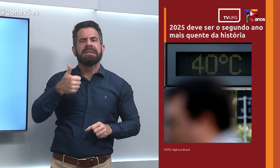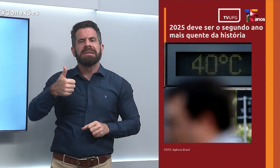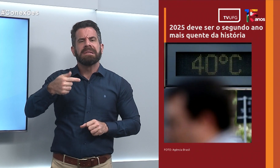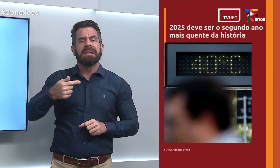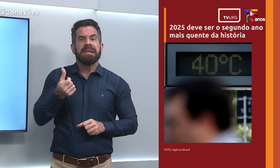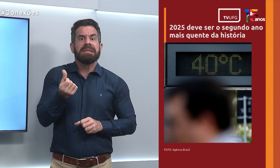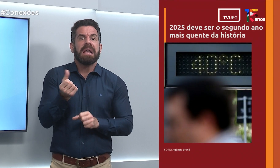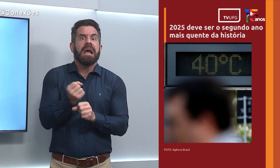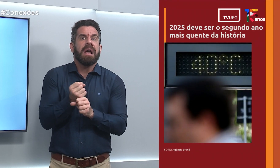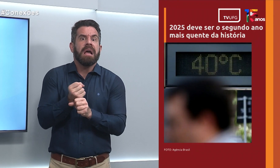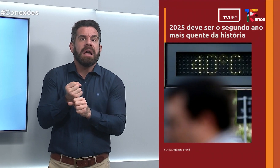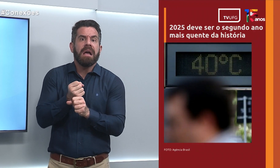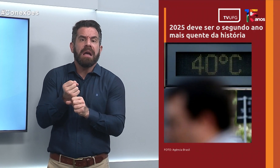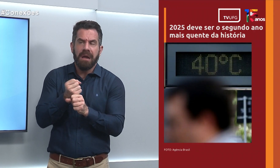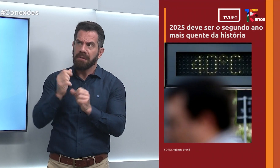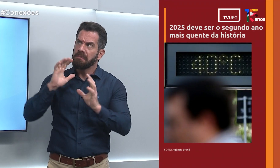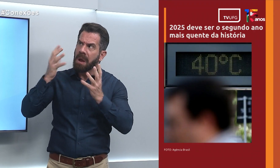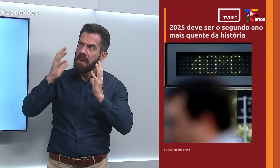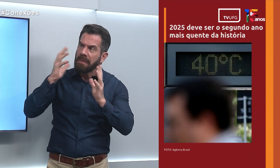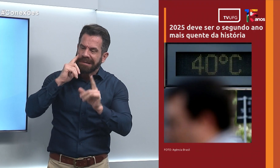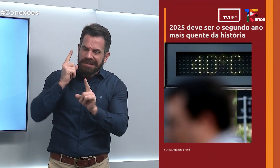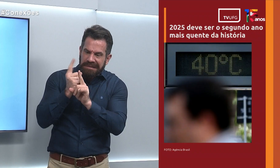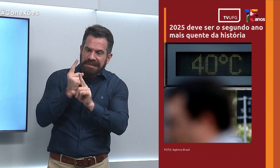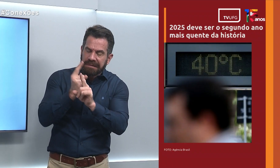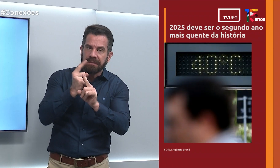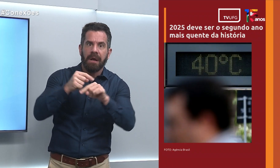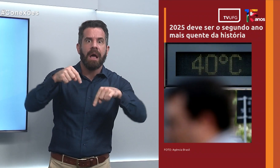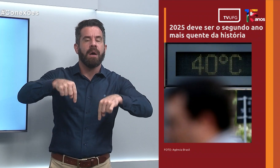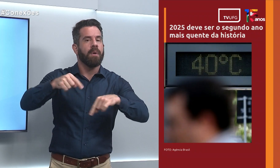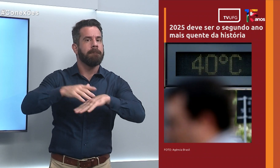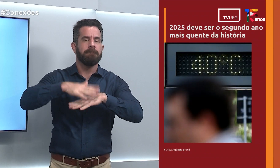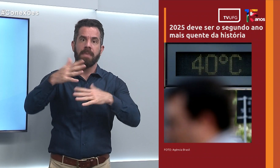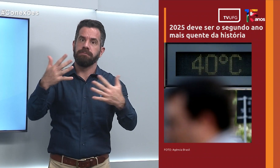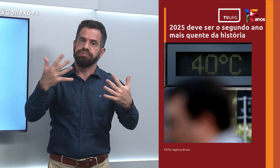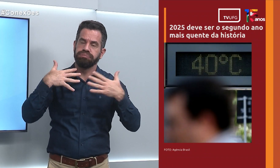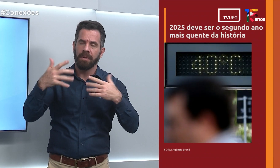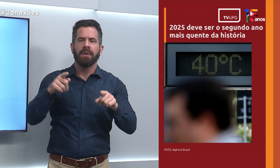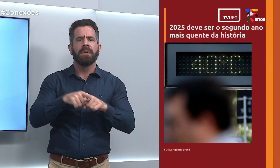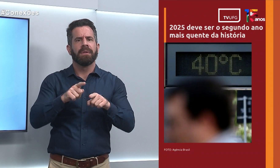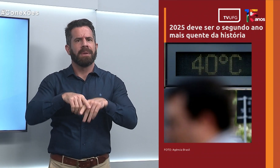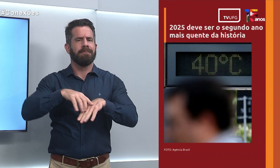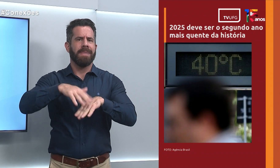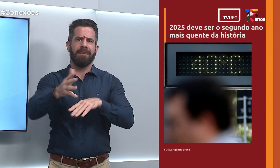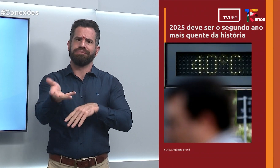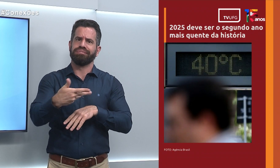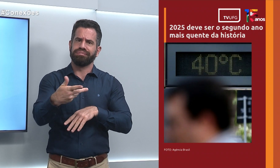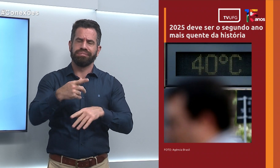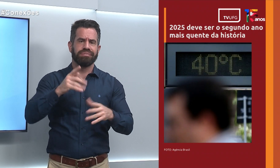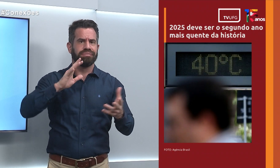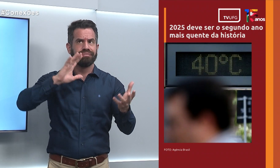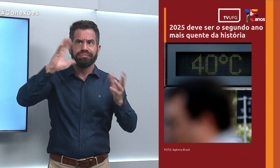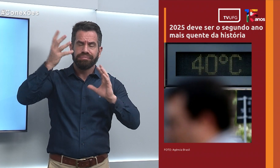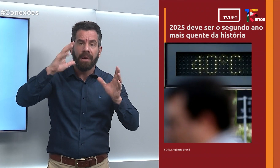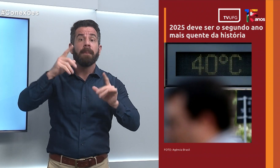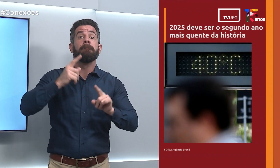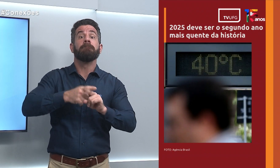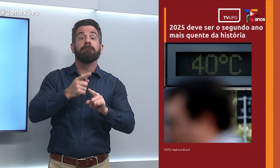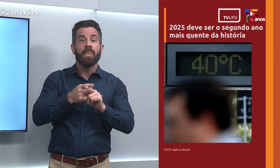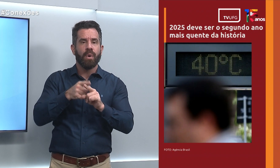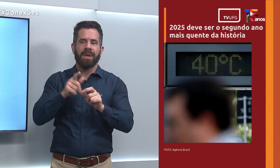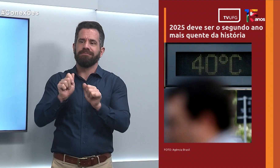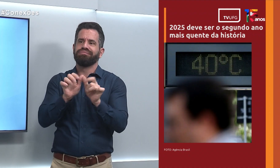destaca ainda o aumento acelerado de emissão de gases de efeito estufa, a perda recorde de gelo